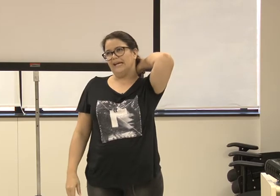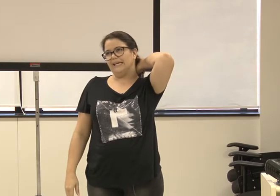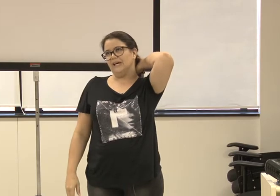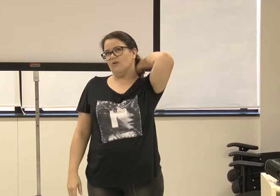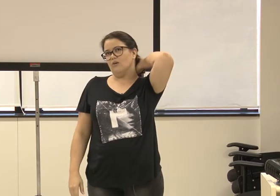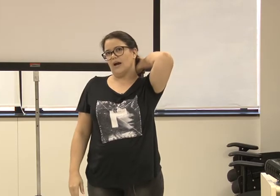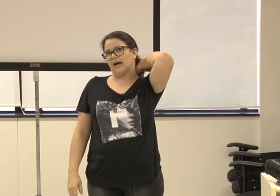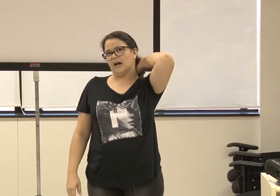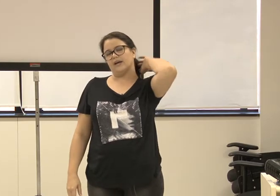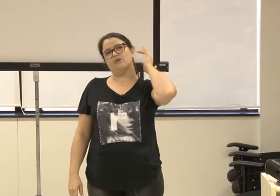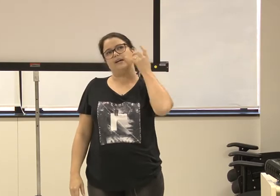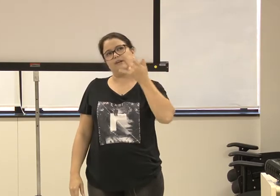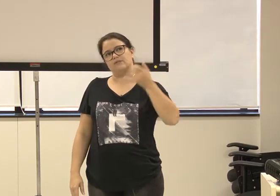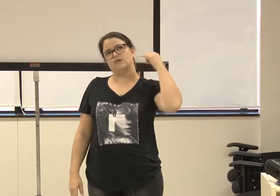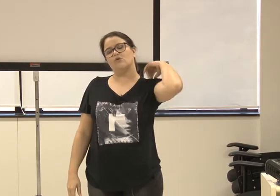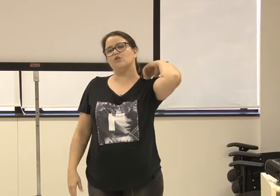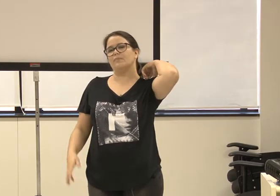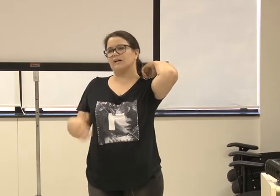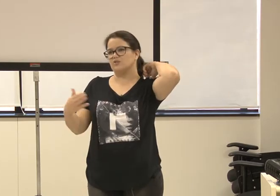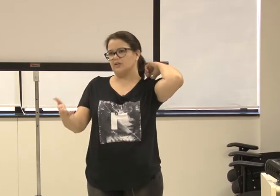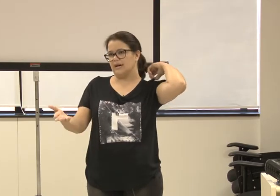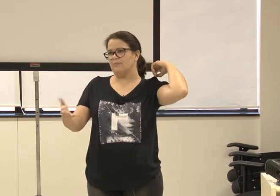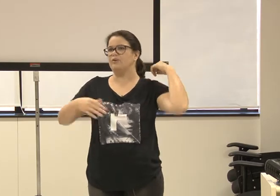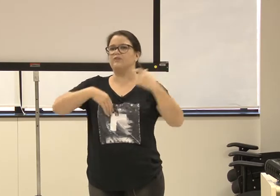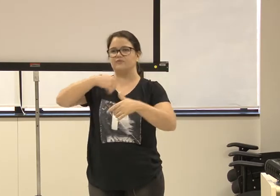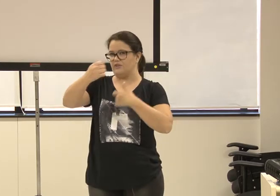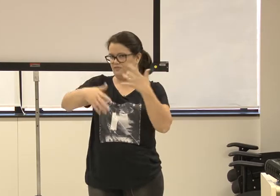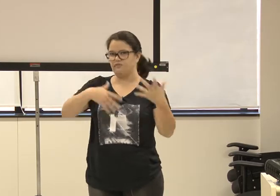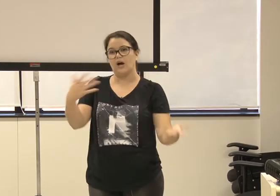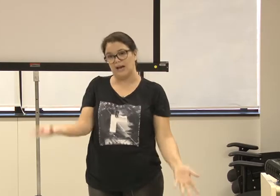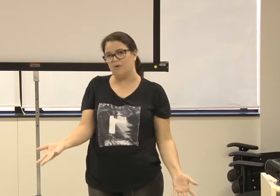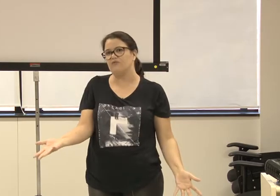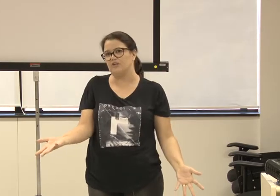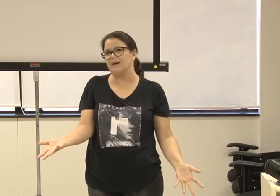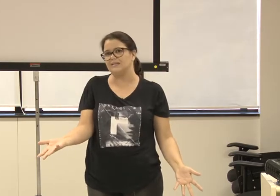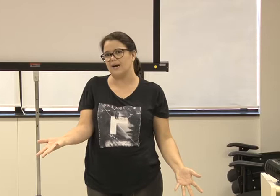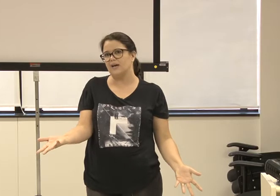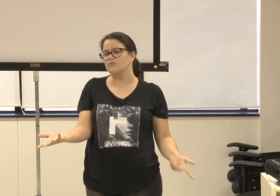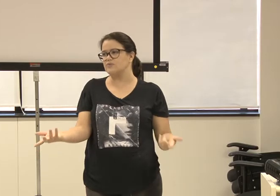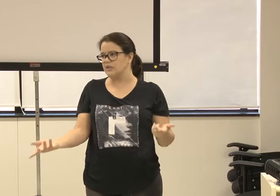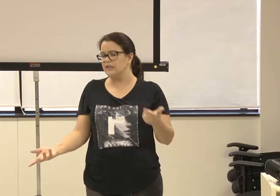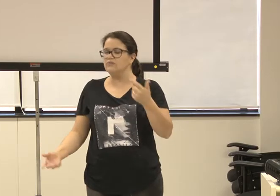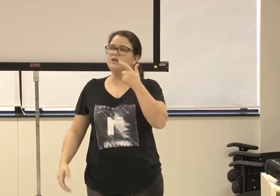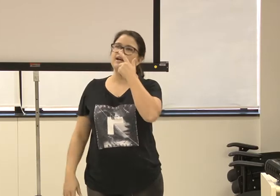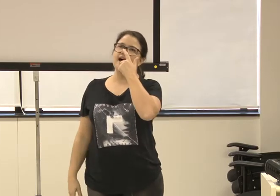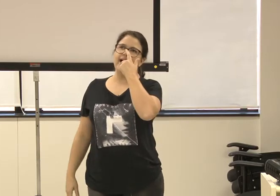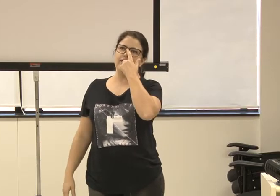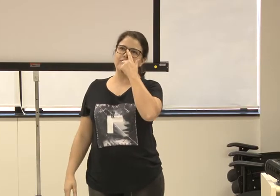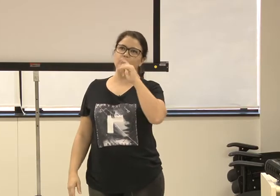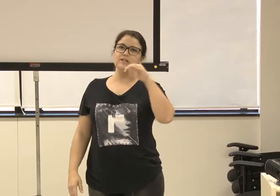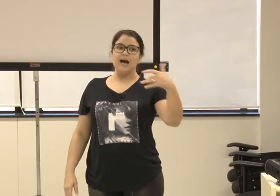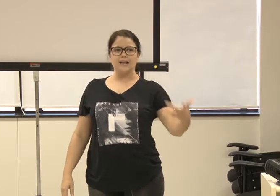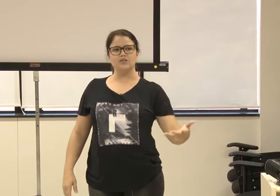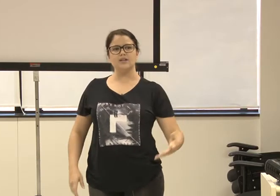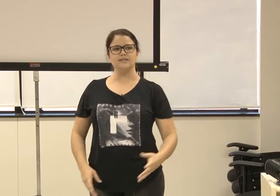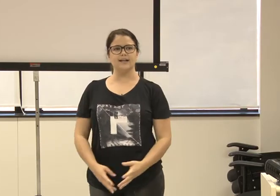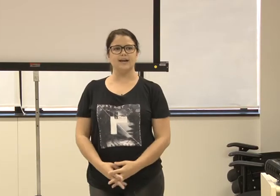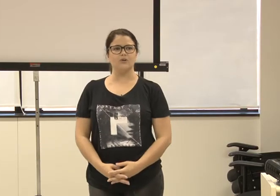Aí eu liguei no seguro para acionar, porque acabou ficando mais caro o conserto. Aí o cara falou, a senhora se declara culpada?